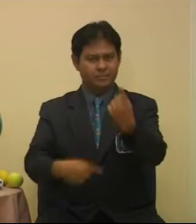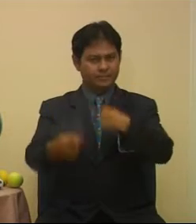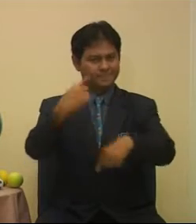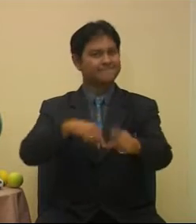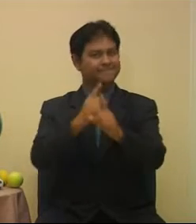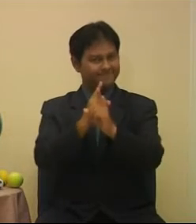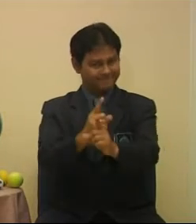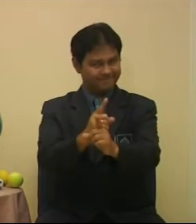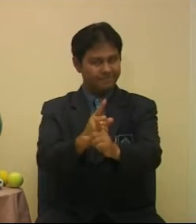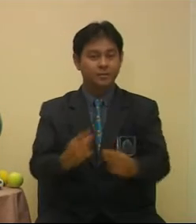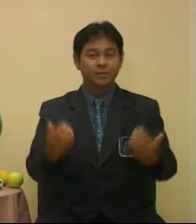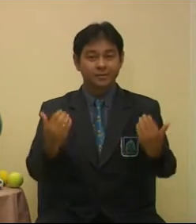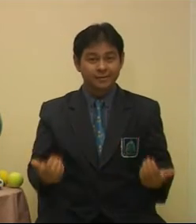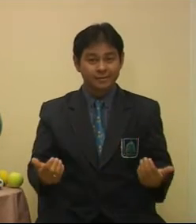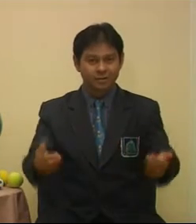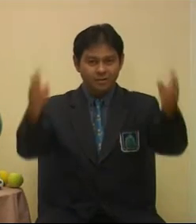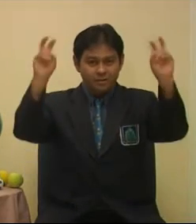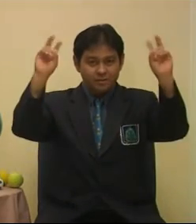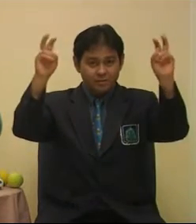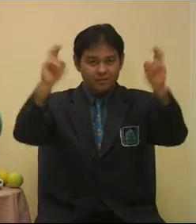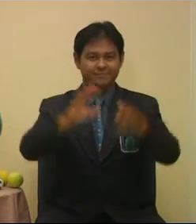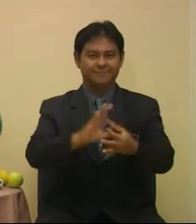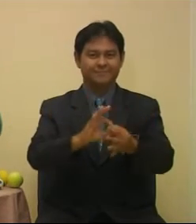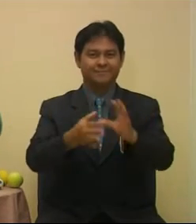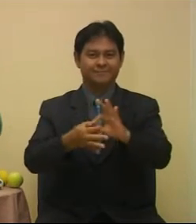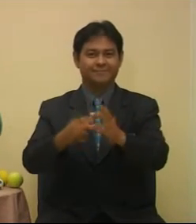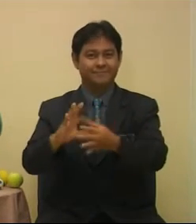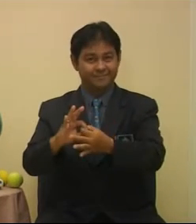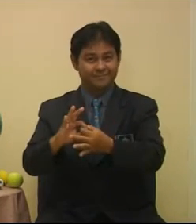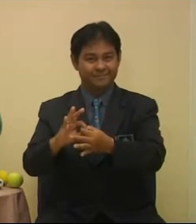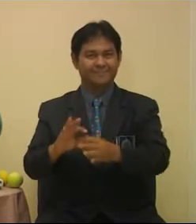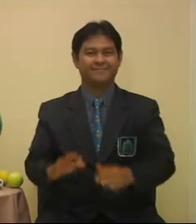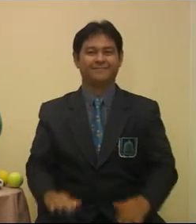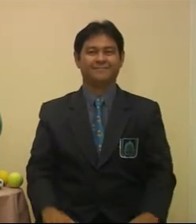ครับตอนนี้เรามาชมคำศัพท์ภาษามือหมวดกีฬากันนะครับ